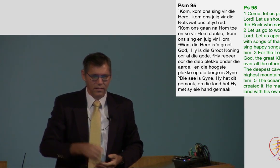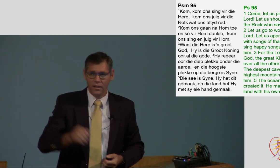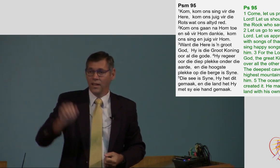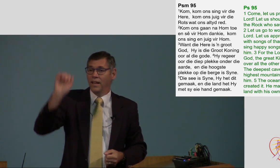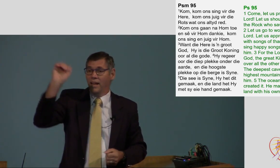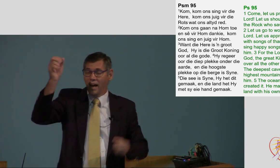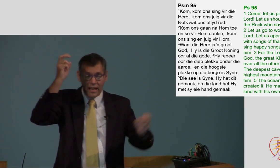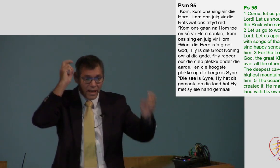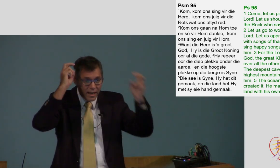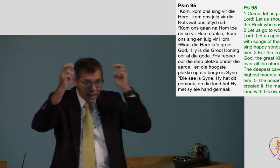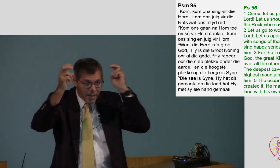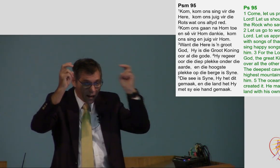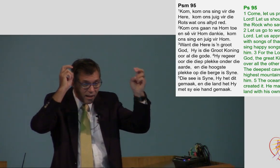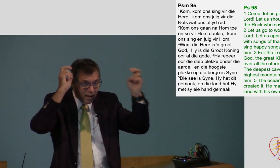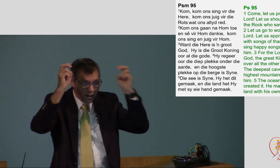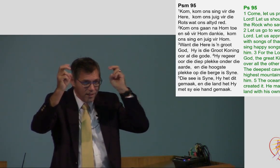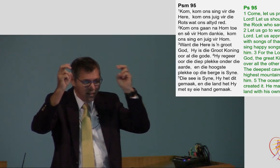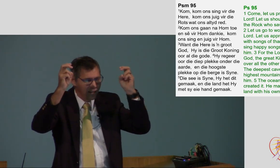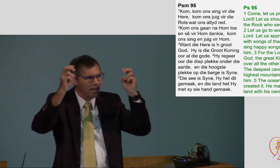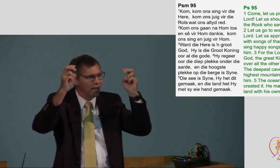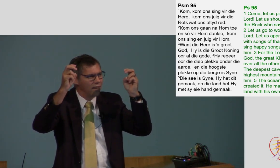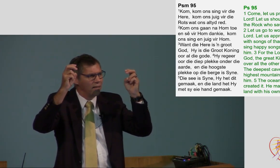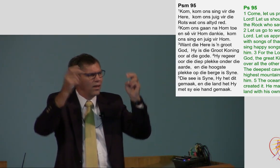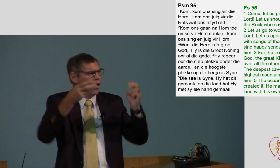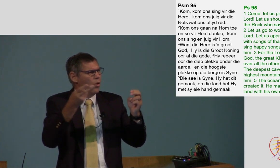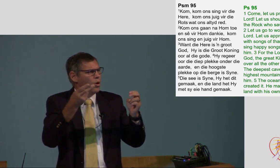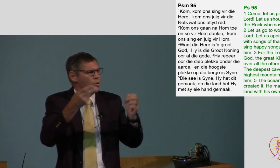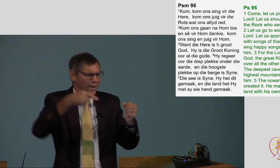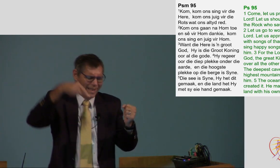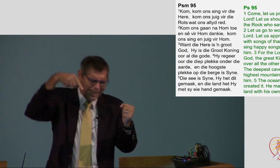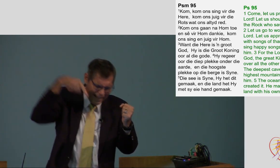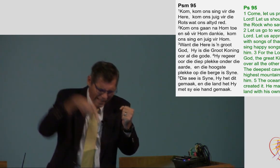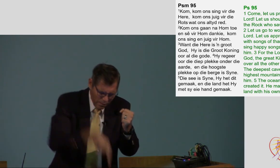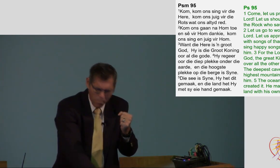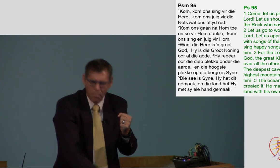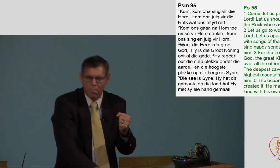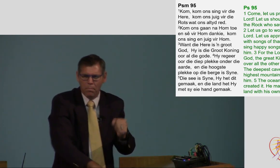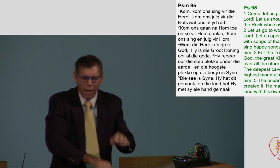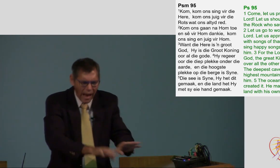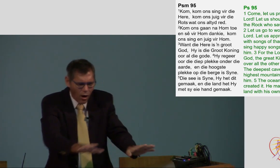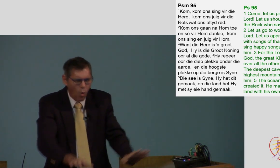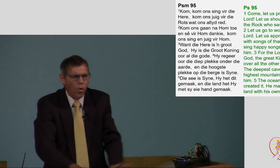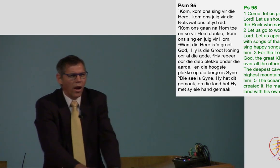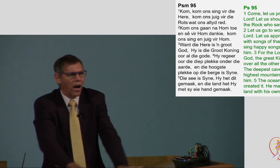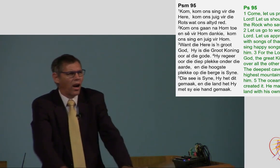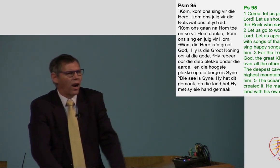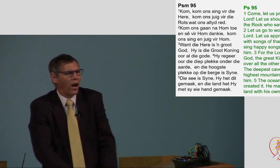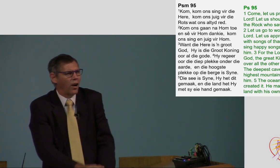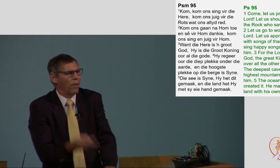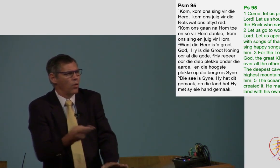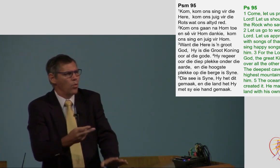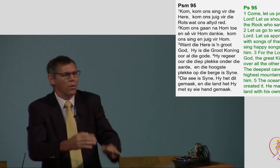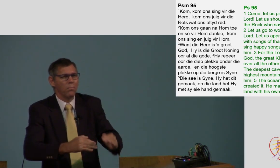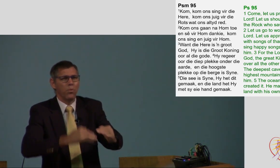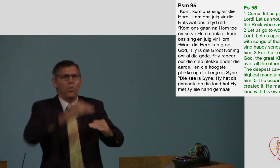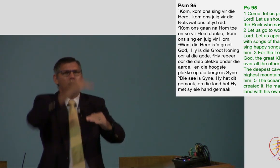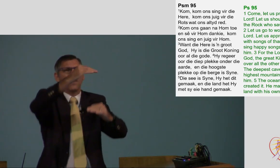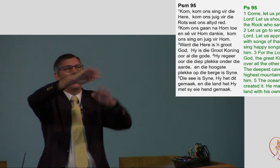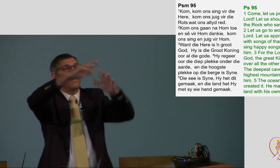En hy regeer ook oor die diep plekke onder, maar ook bo by die